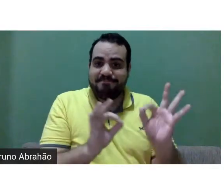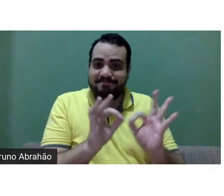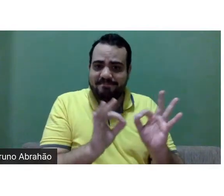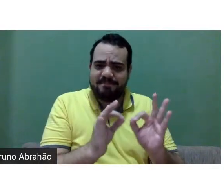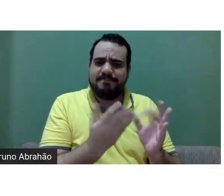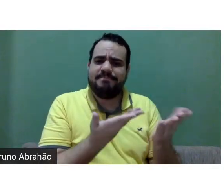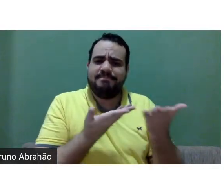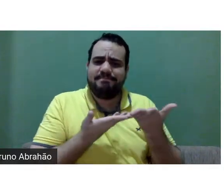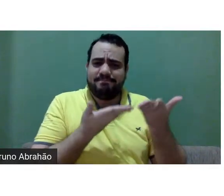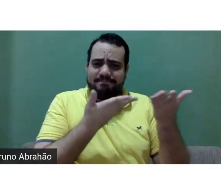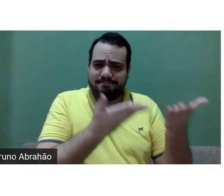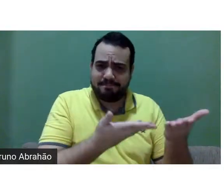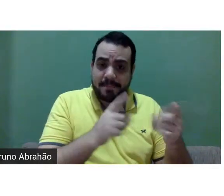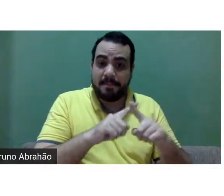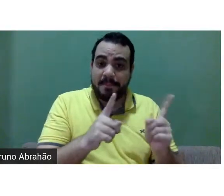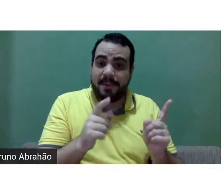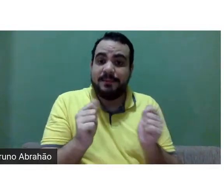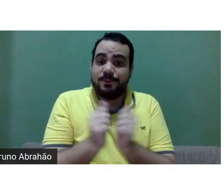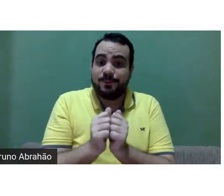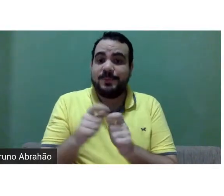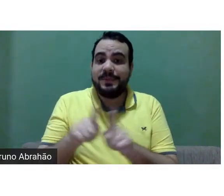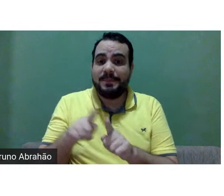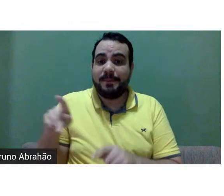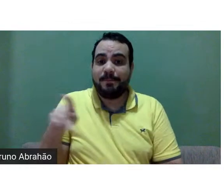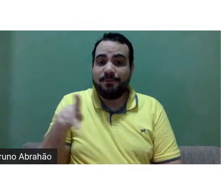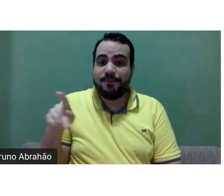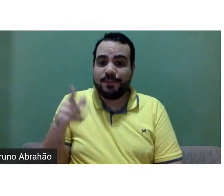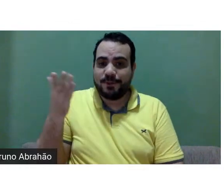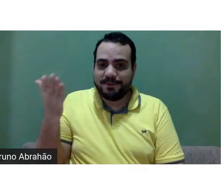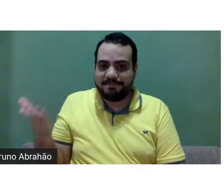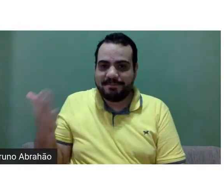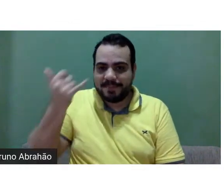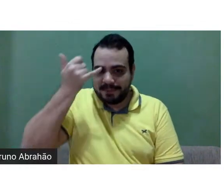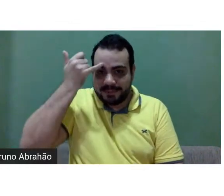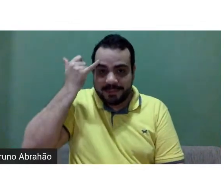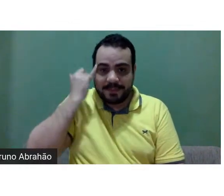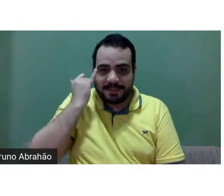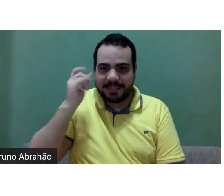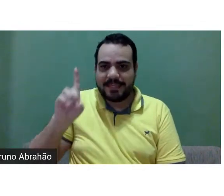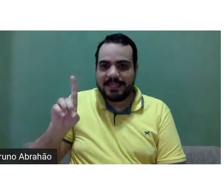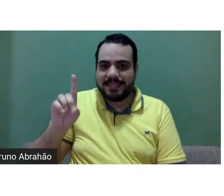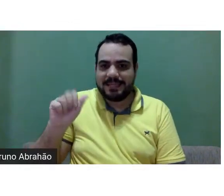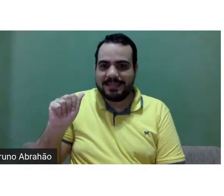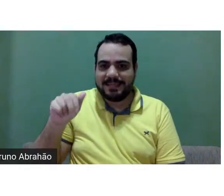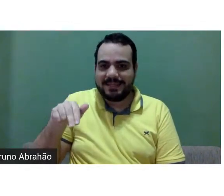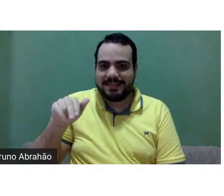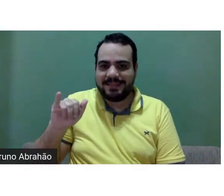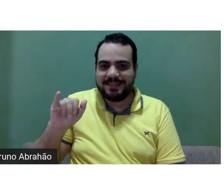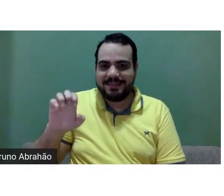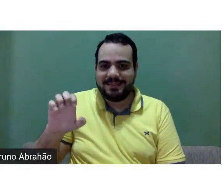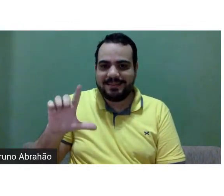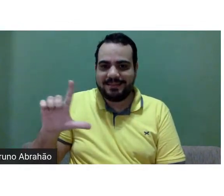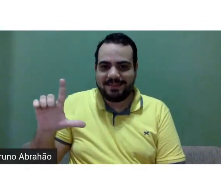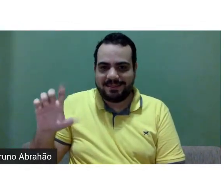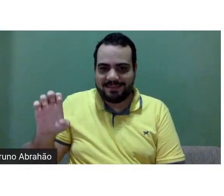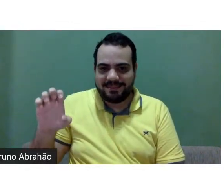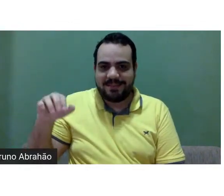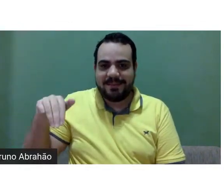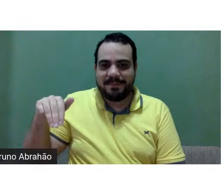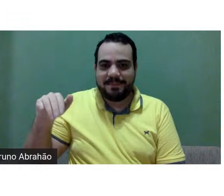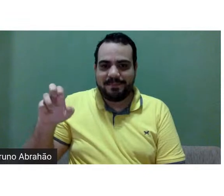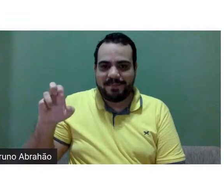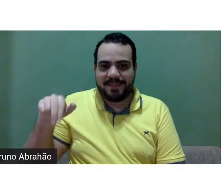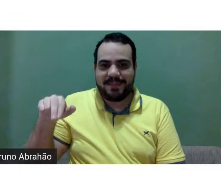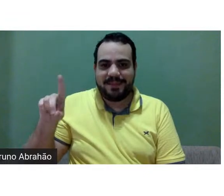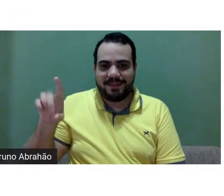Patrícia Álamo usa as duas pessoas que estão responsáveis na organização deste evento e